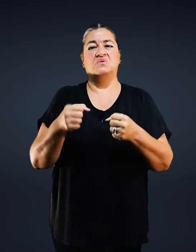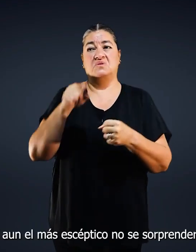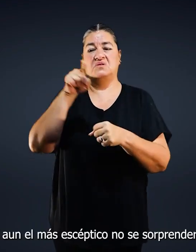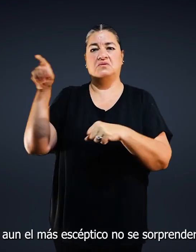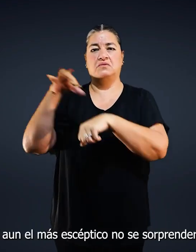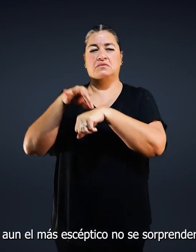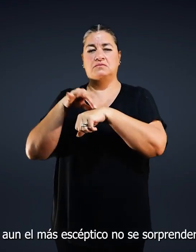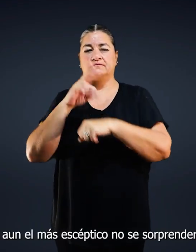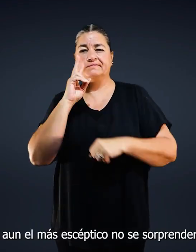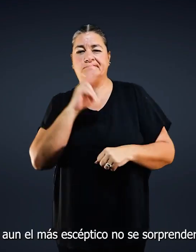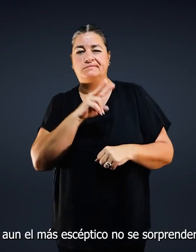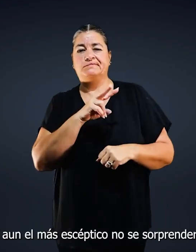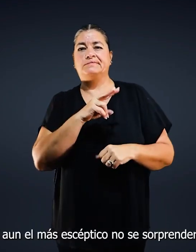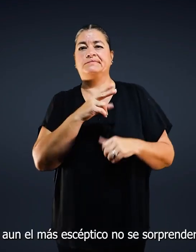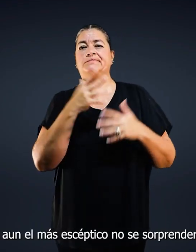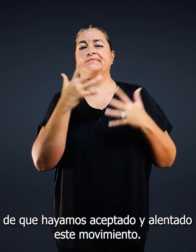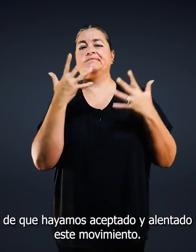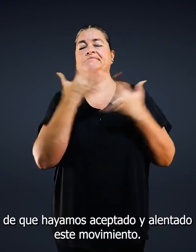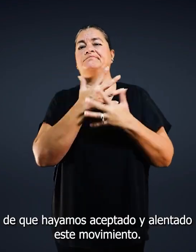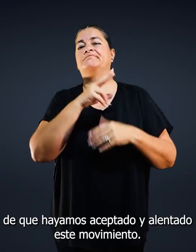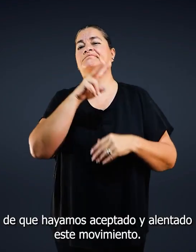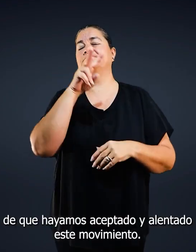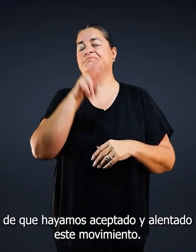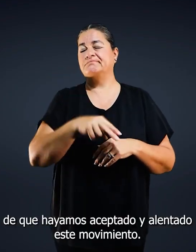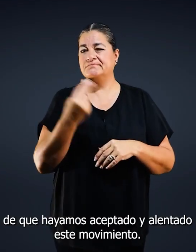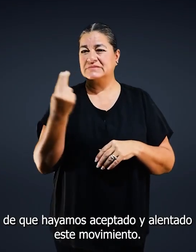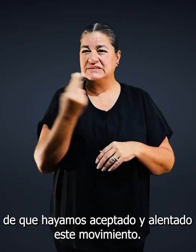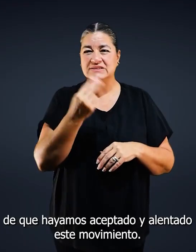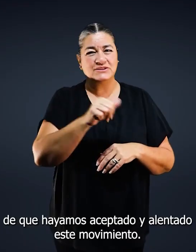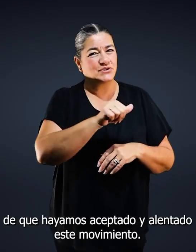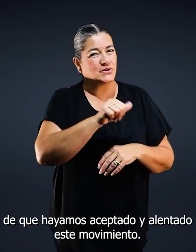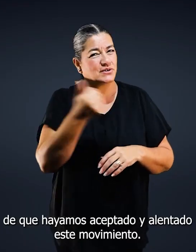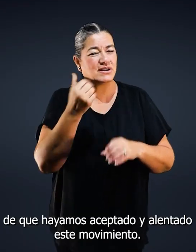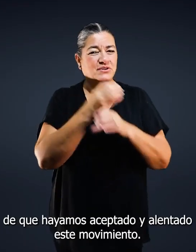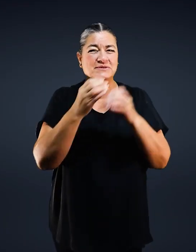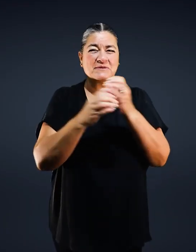Y aún el más escéptico no se sorprenderá de que hayamos aceptado y alentado este movimiento.